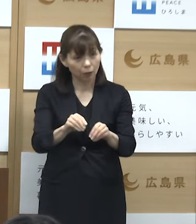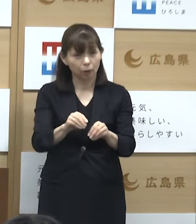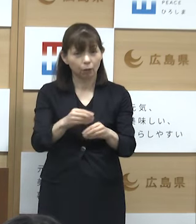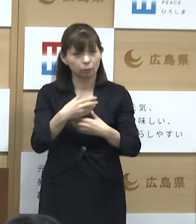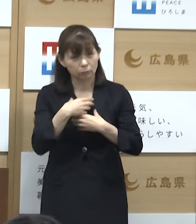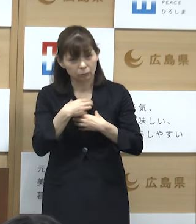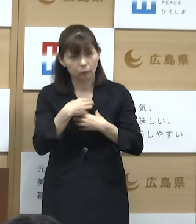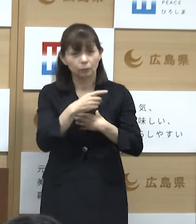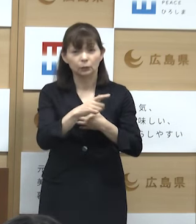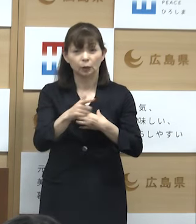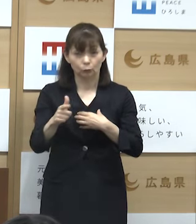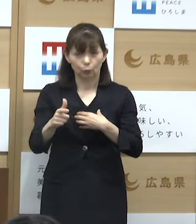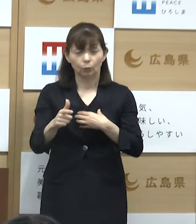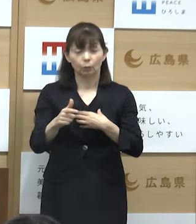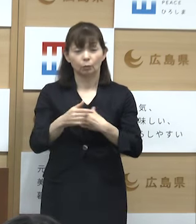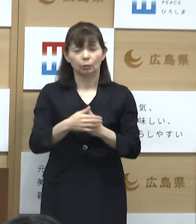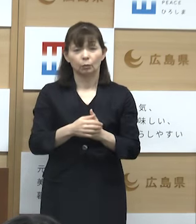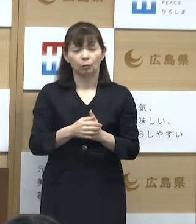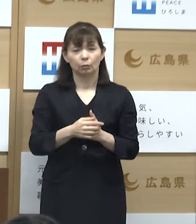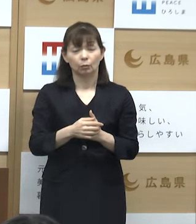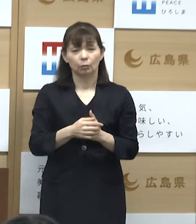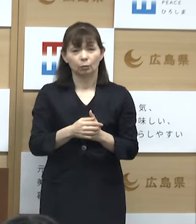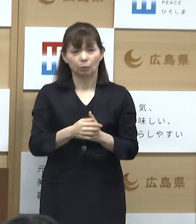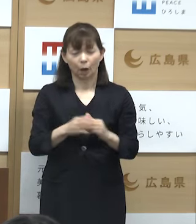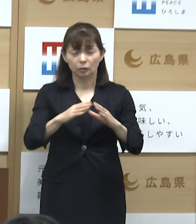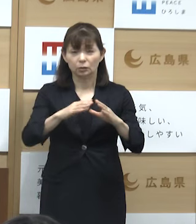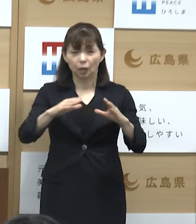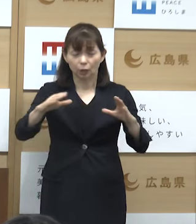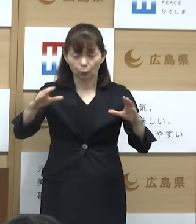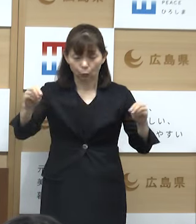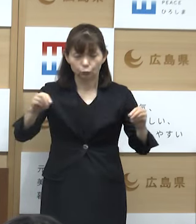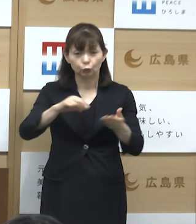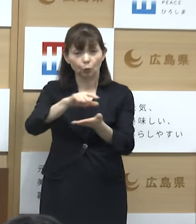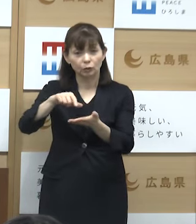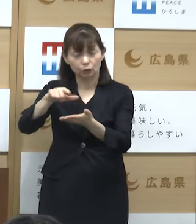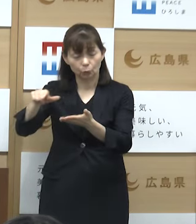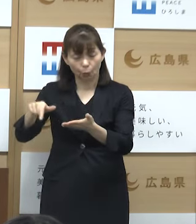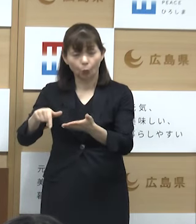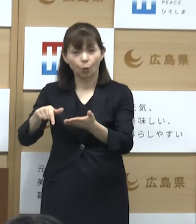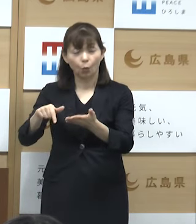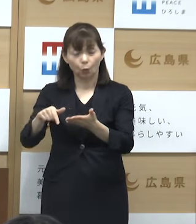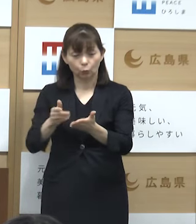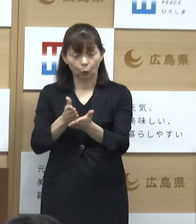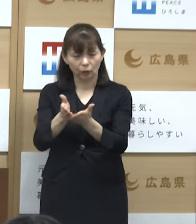まあ、それは中国地方ですけど、まあ、全国にそういうところたくさんあるんですが、どんどんどんどんそれ